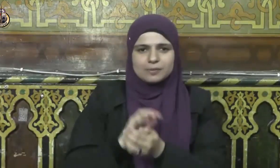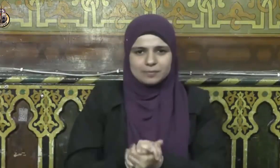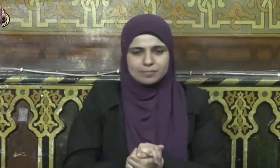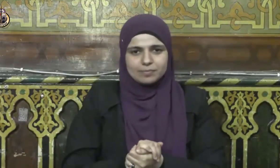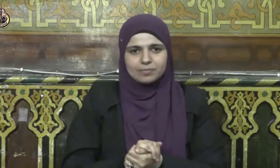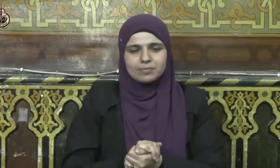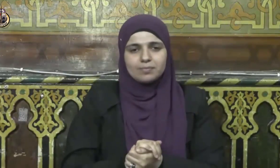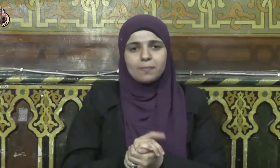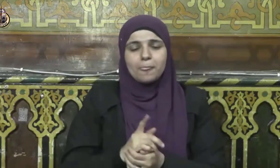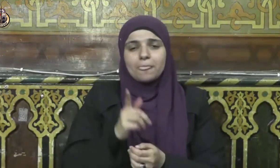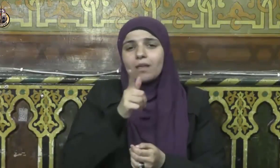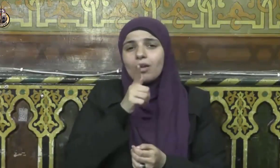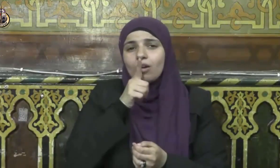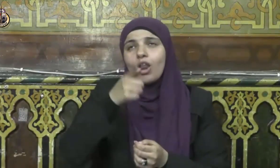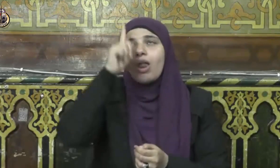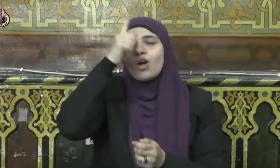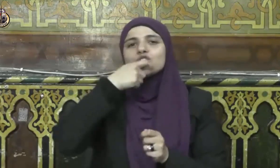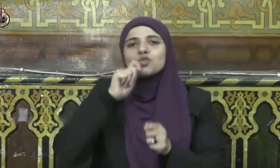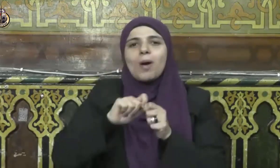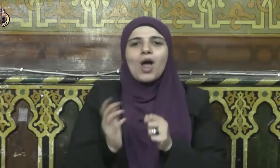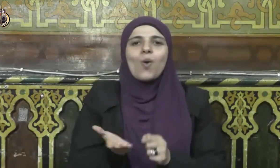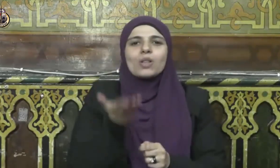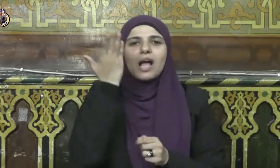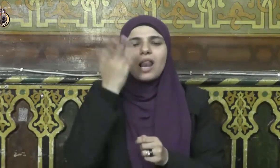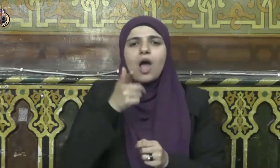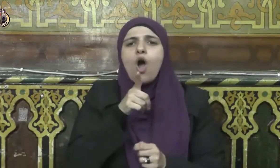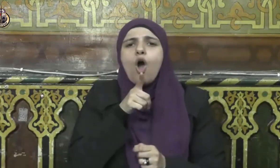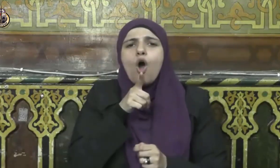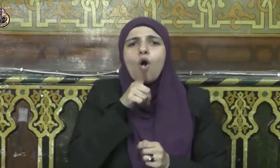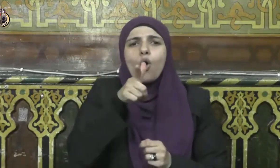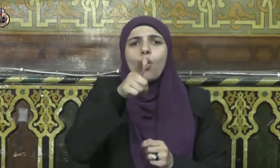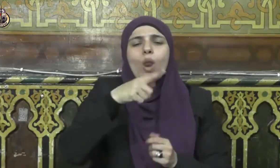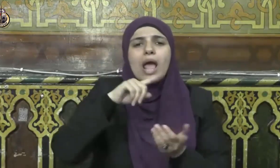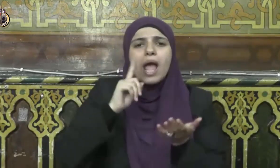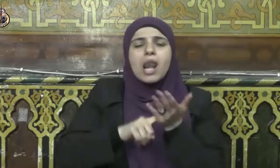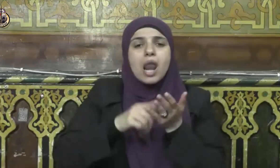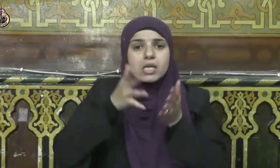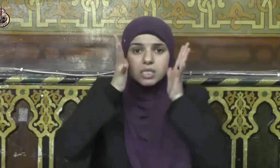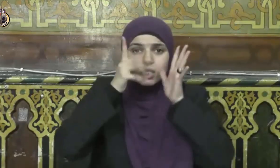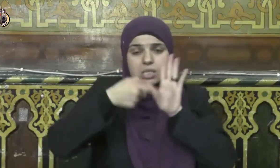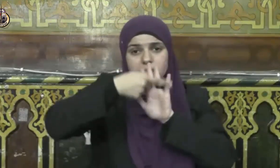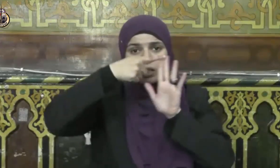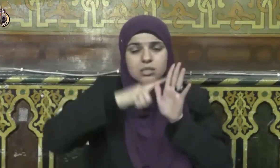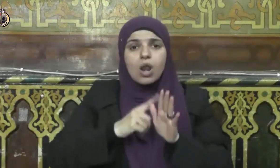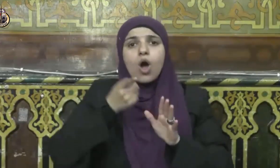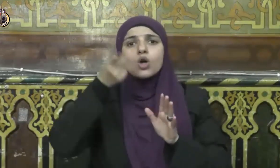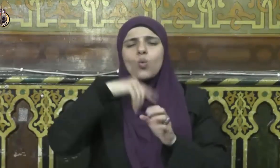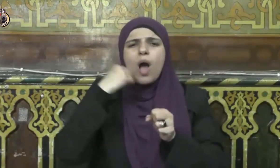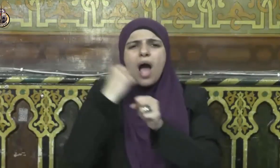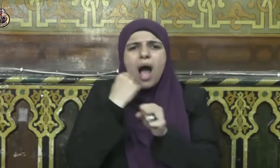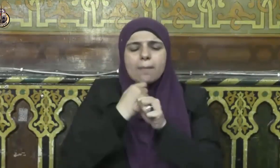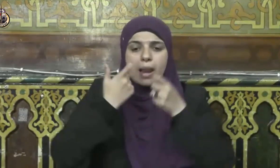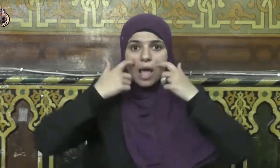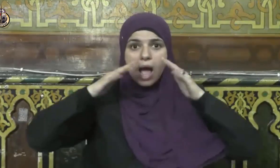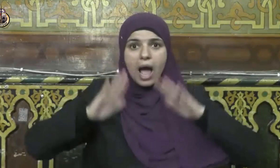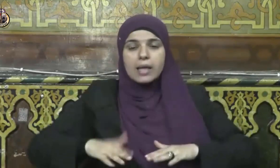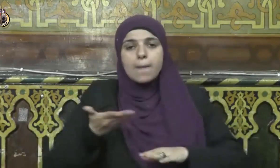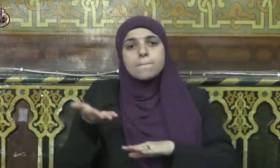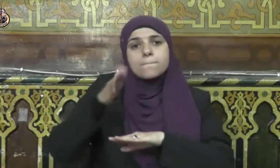الإنسان عليها، حيث يقول سبحانه: قل إن صلاتي ونسكي ومحياي